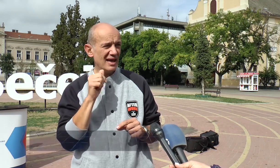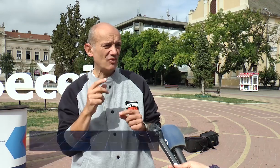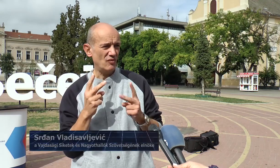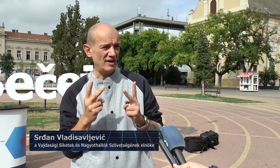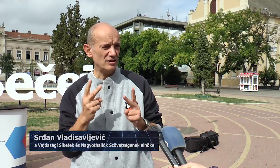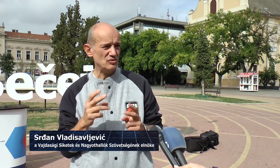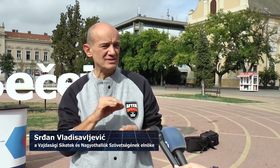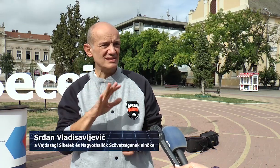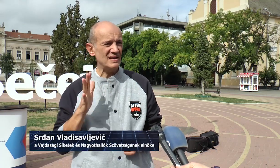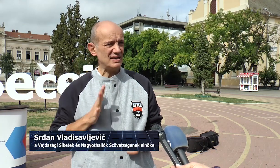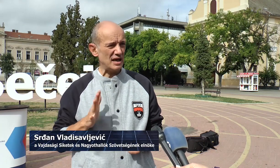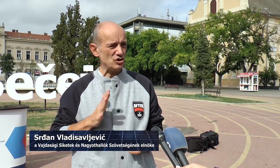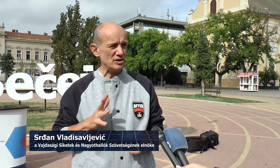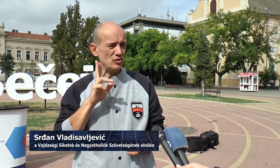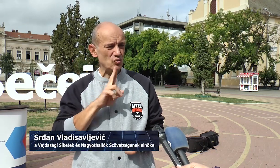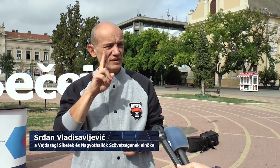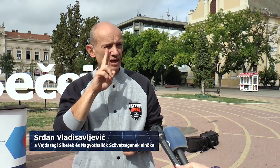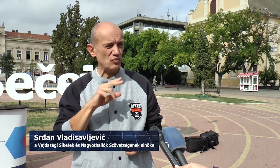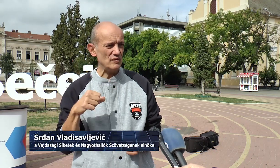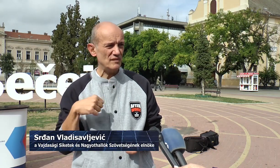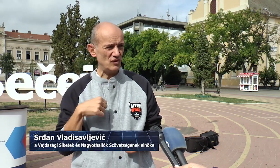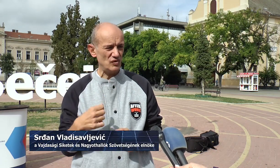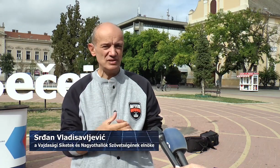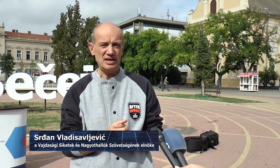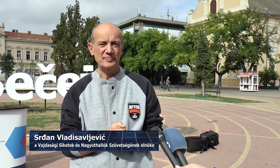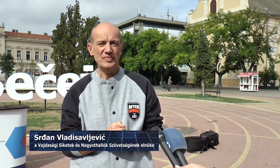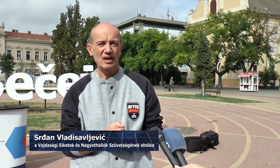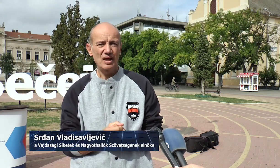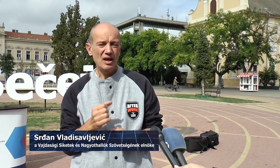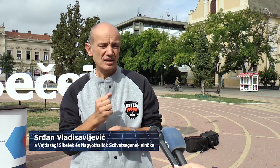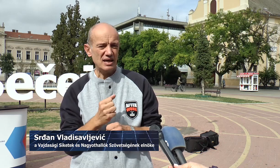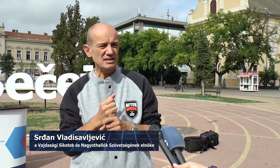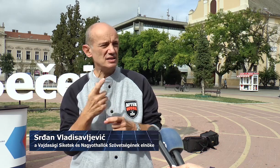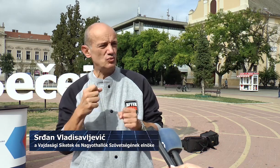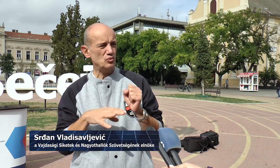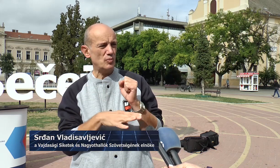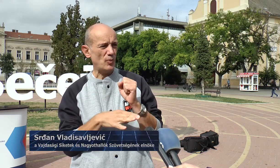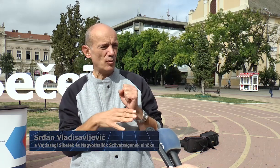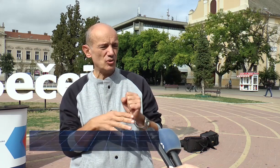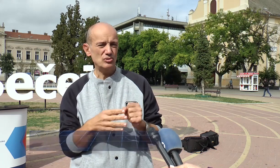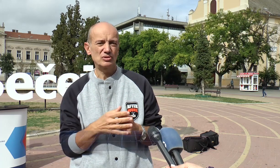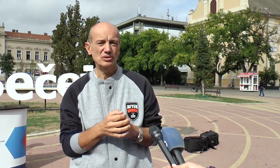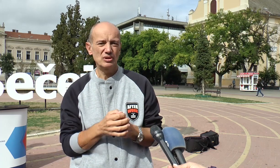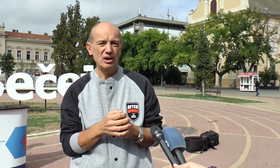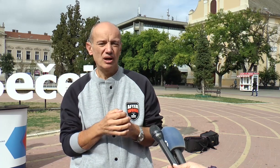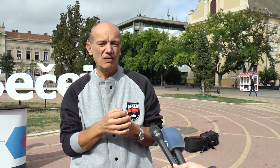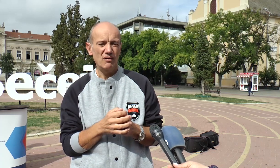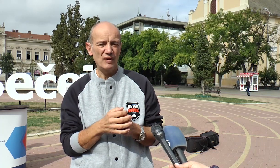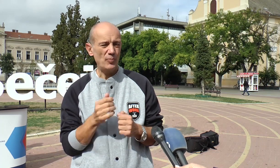Ez a projektum nagyon fontos a Vajdaság területén élő siketek és nagyothalló polgárok számára. A rendőrség segítségéről